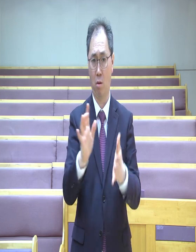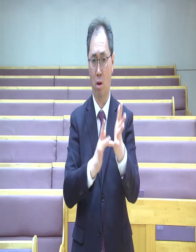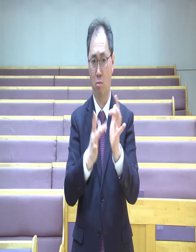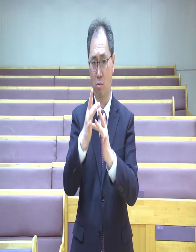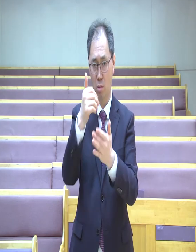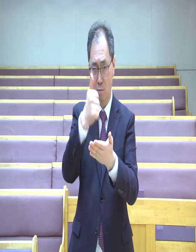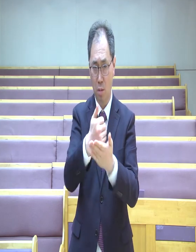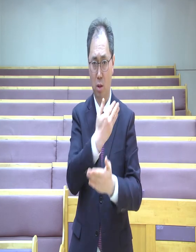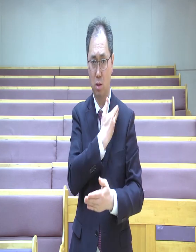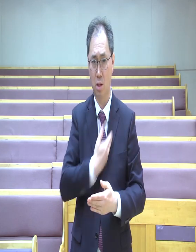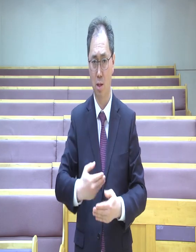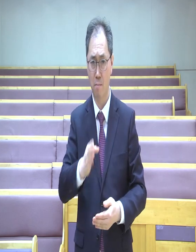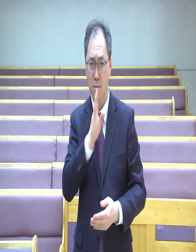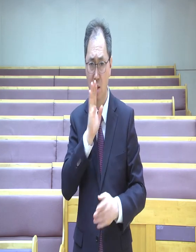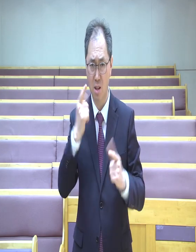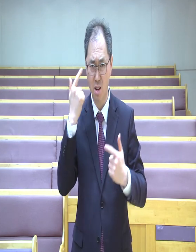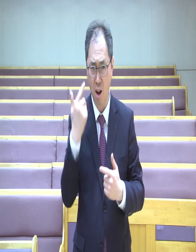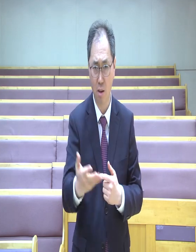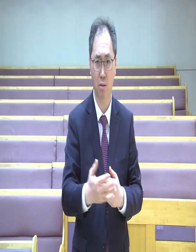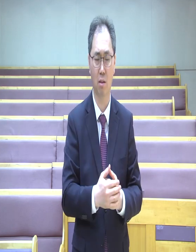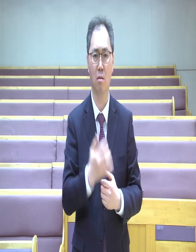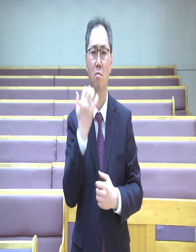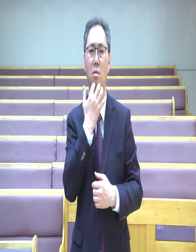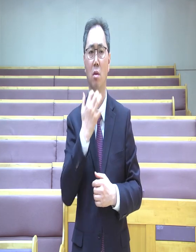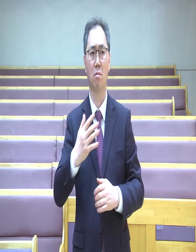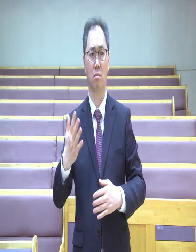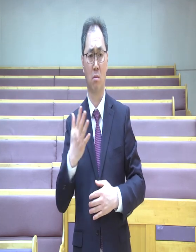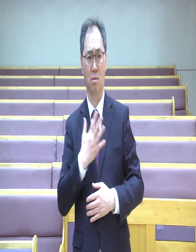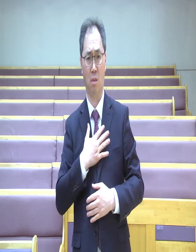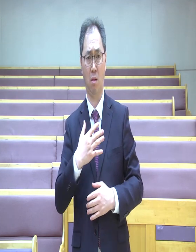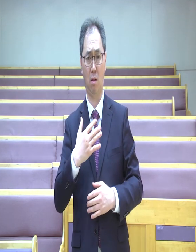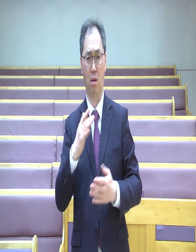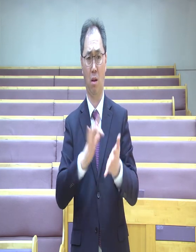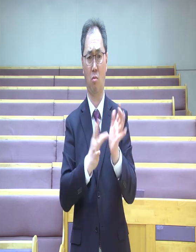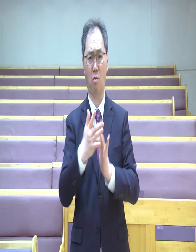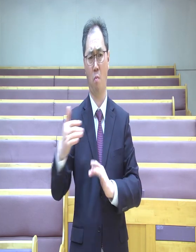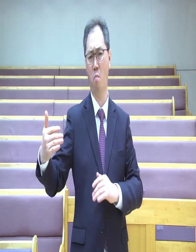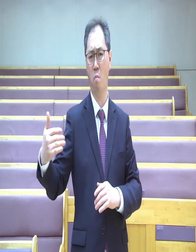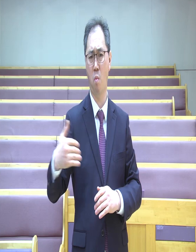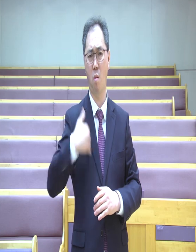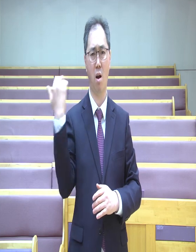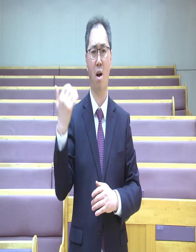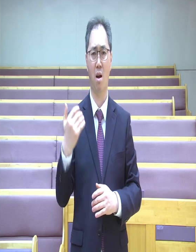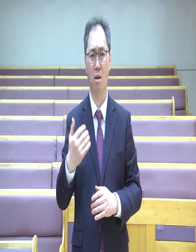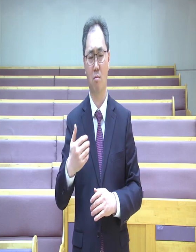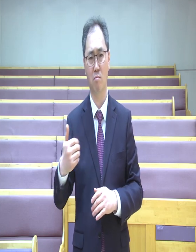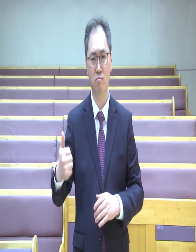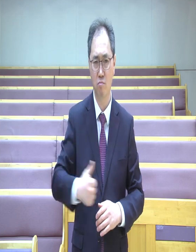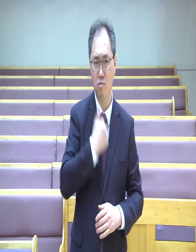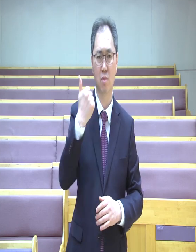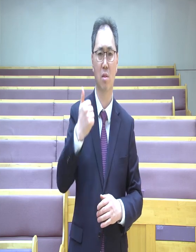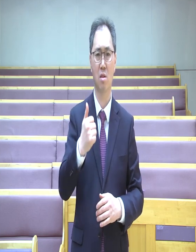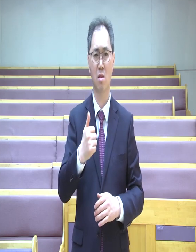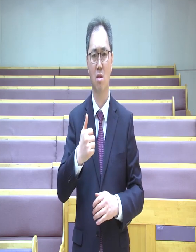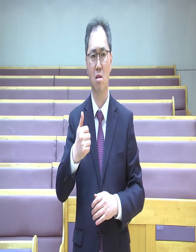예수님을 부인하고 심지어 예수님을 향해 저주까지 퍼부었지